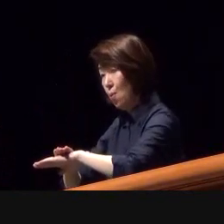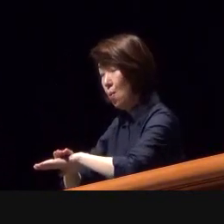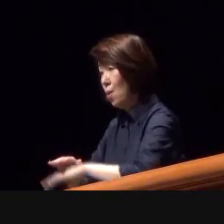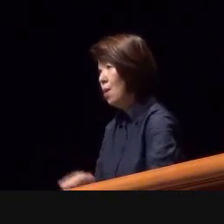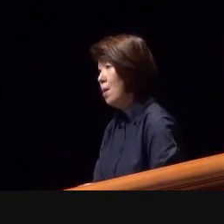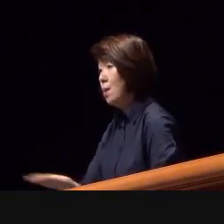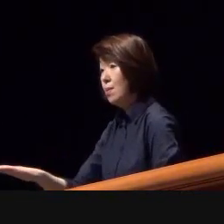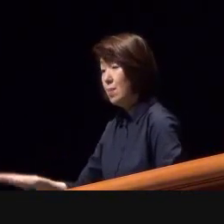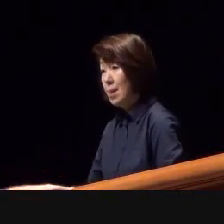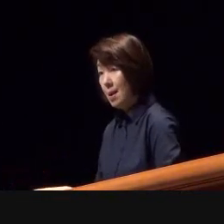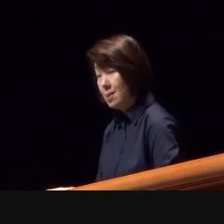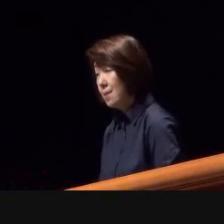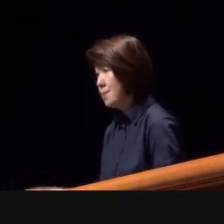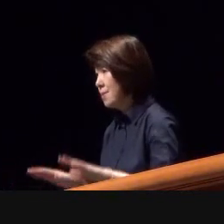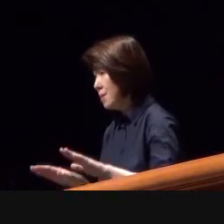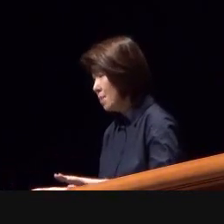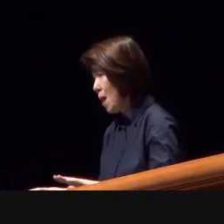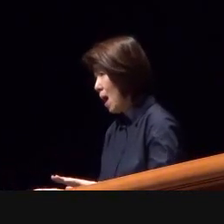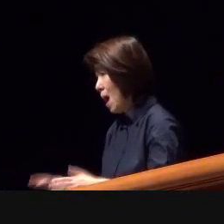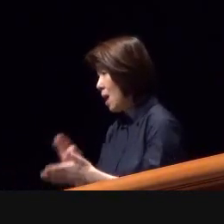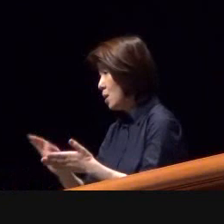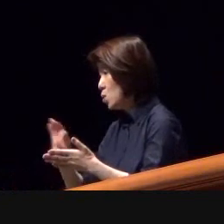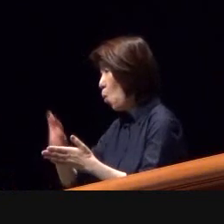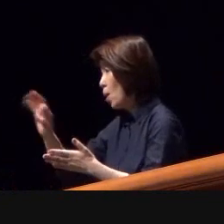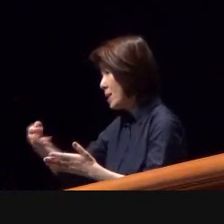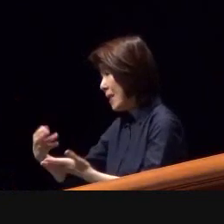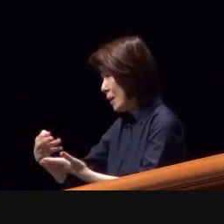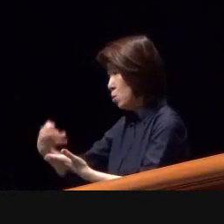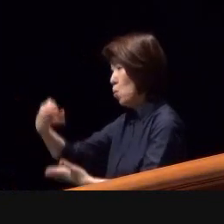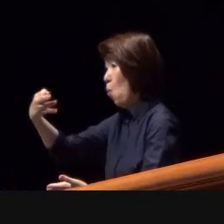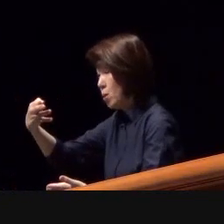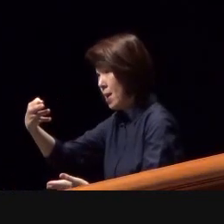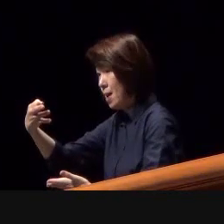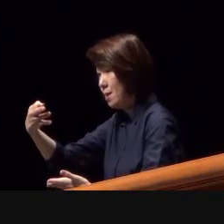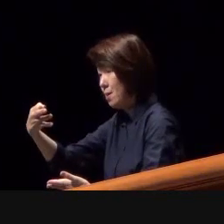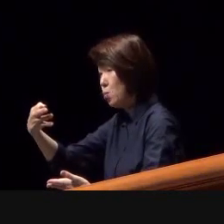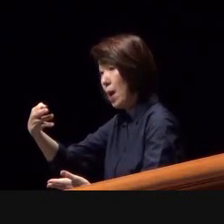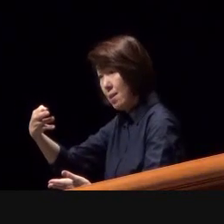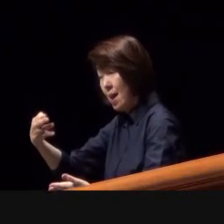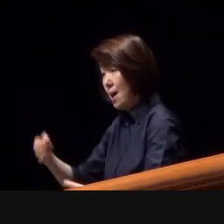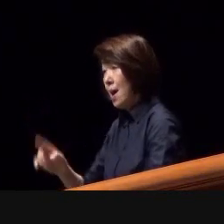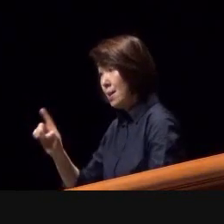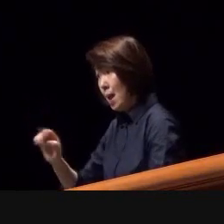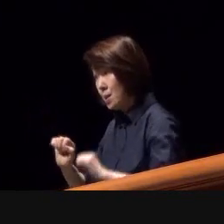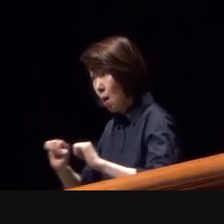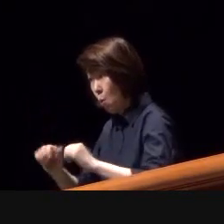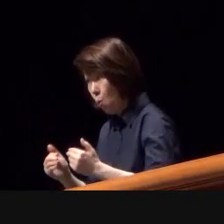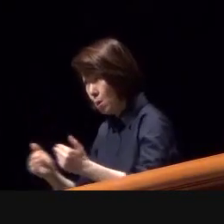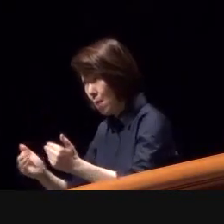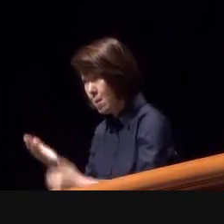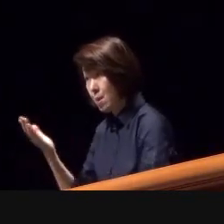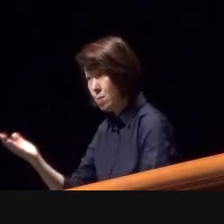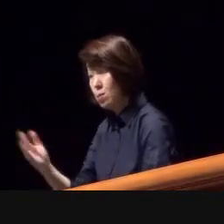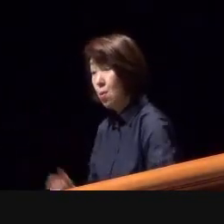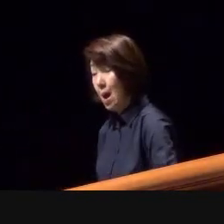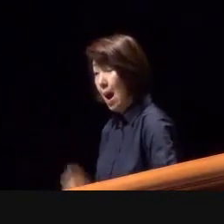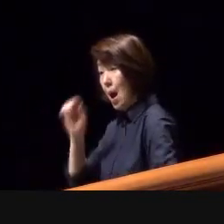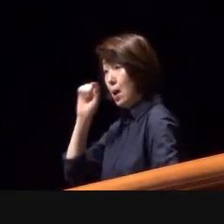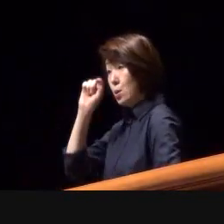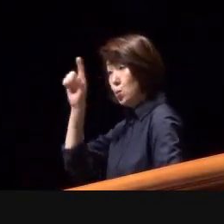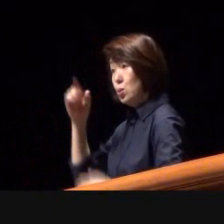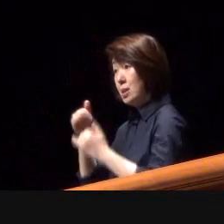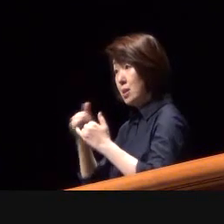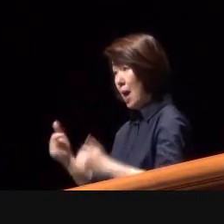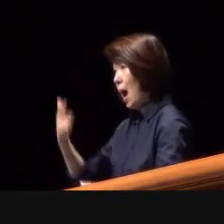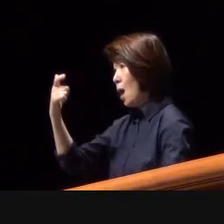皆さん今消費税増税、これに向けてですね、何が行われたか、有識者のある人